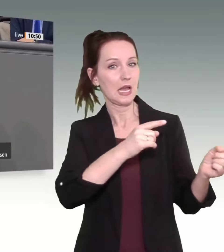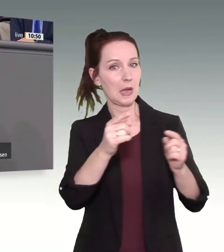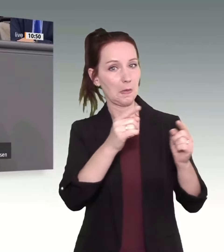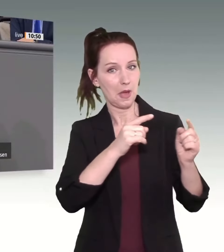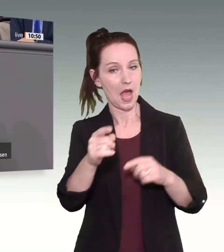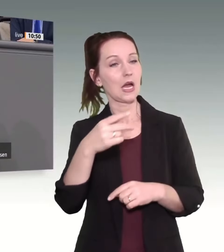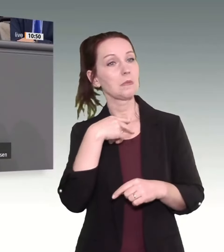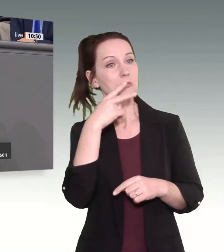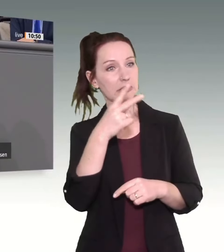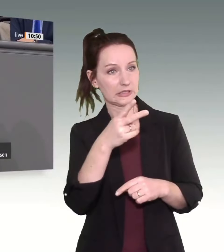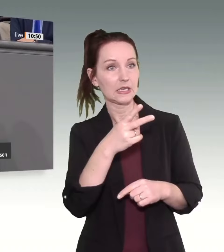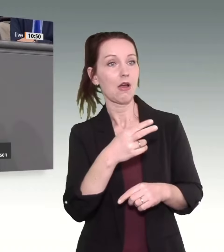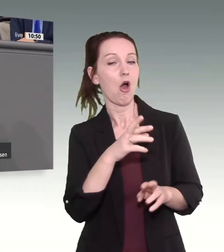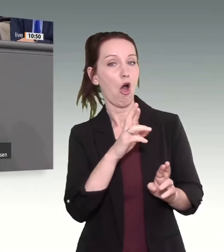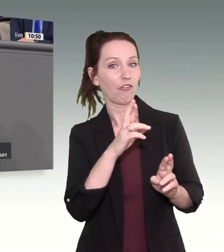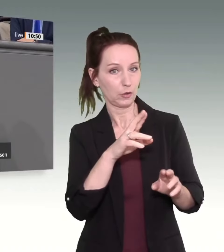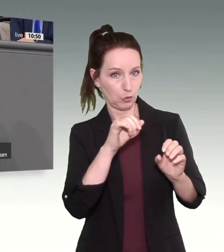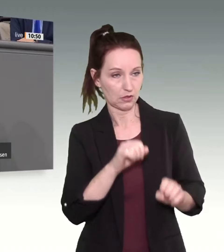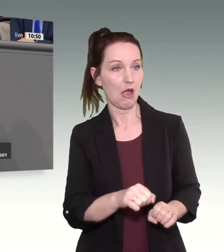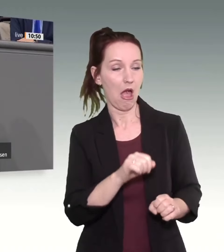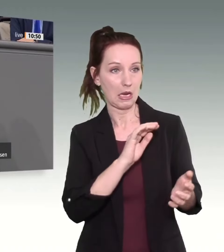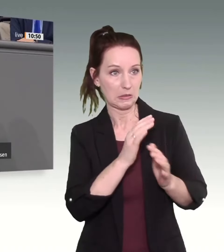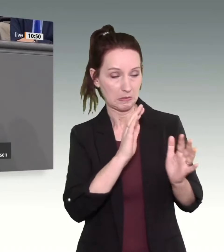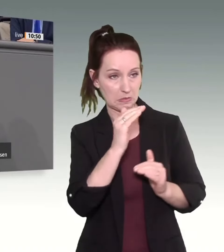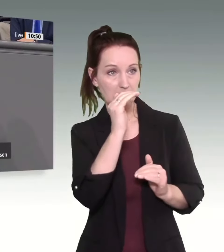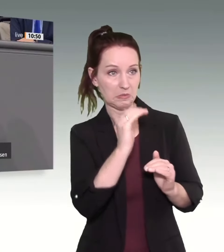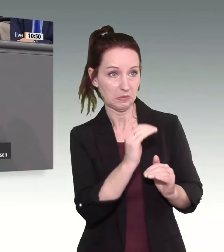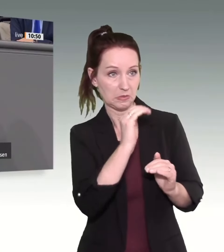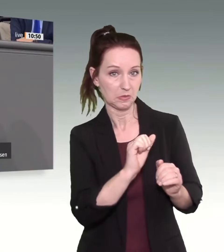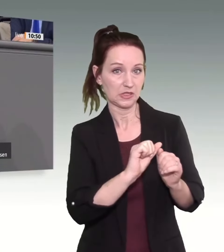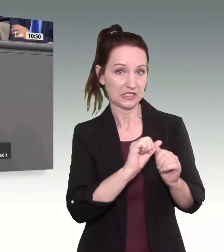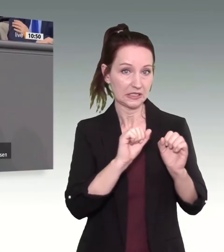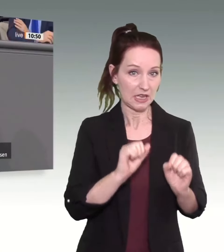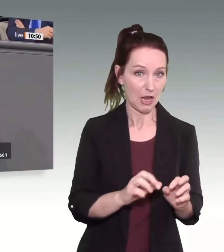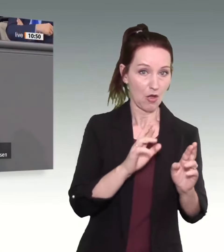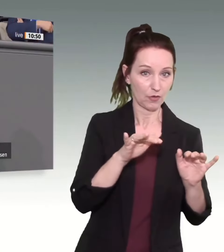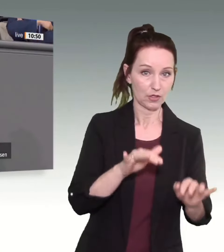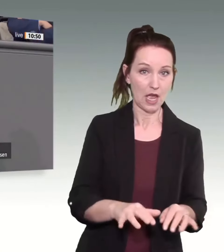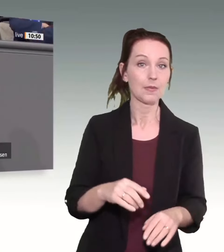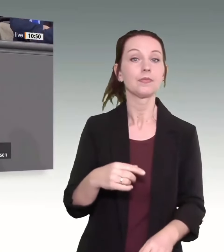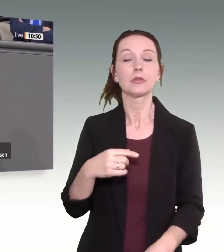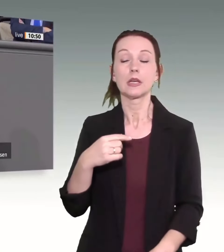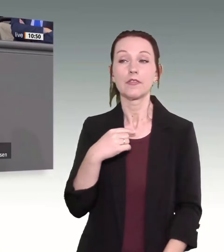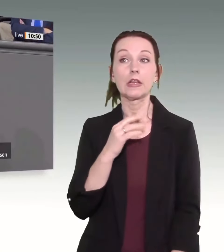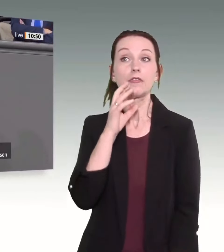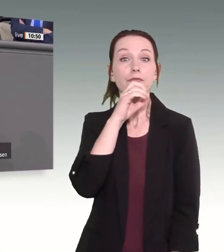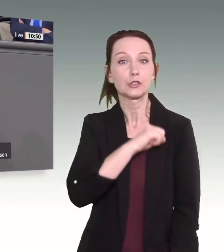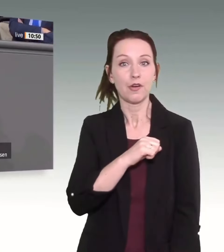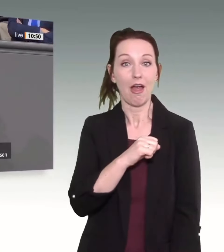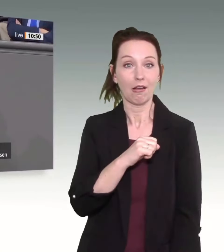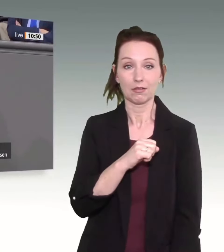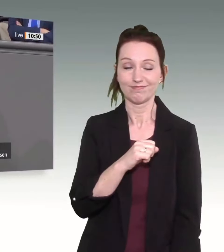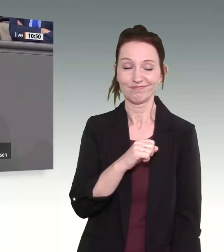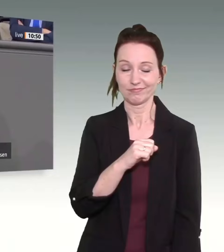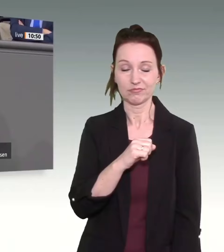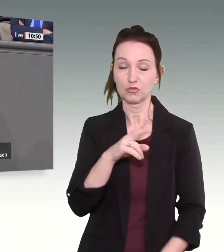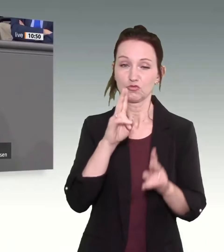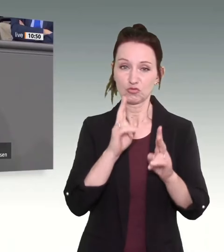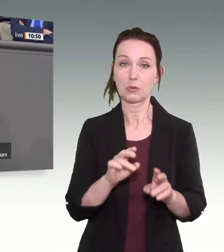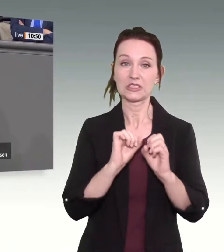sind Zeichen der Hoffnung zu erwarten. Auch ich verschweige nicht, die Lage ist ernst. Die neuen Bauanträge gehen